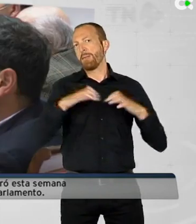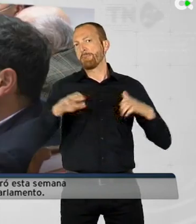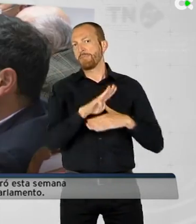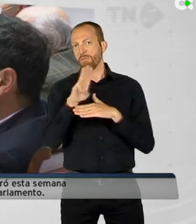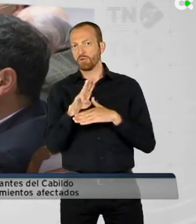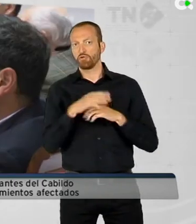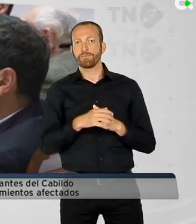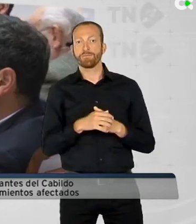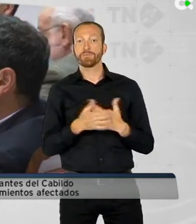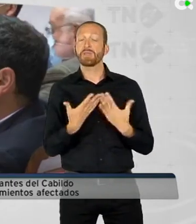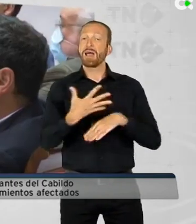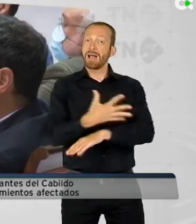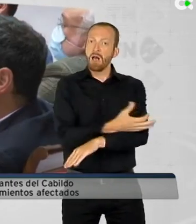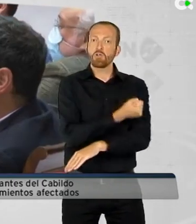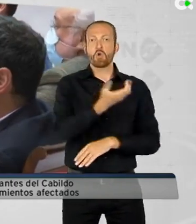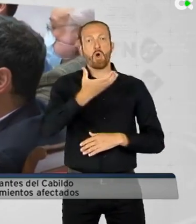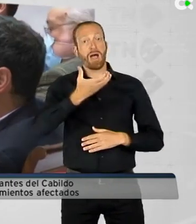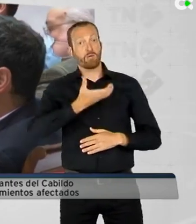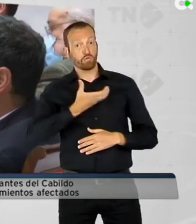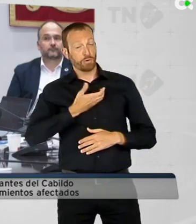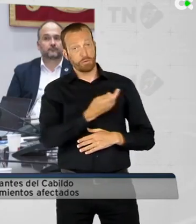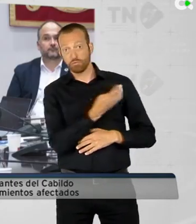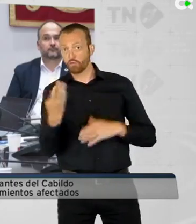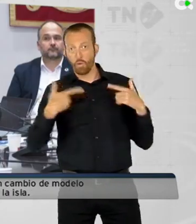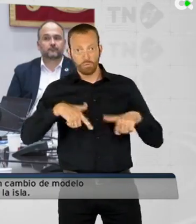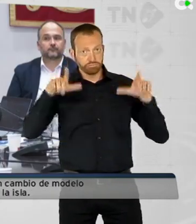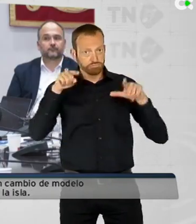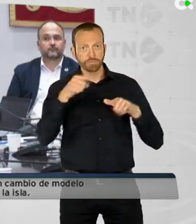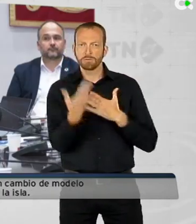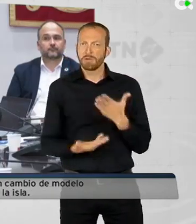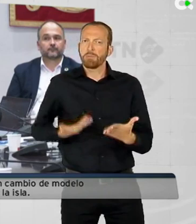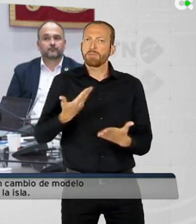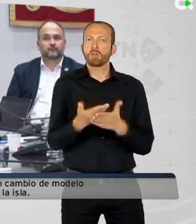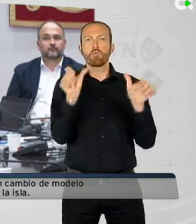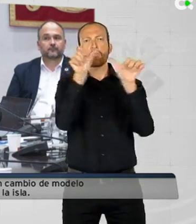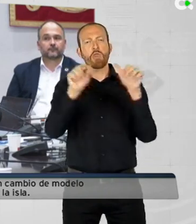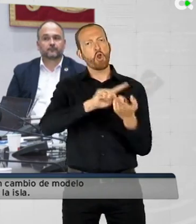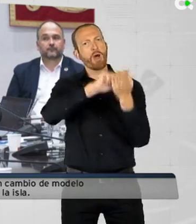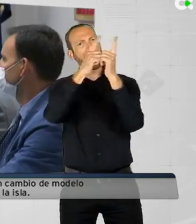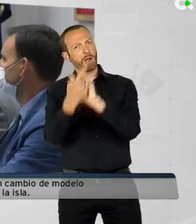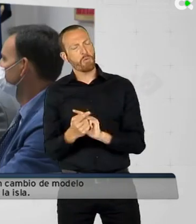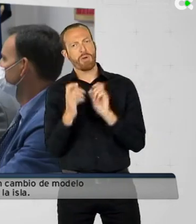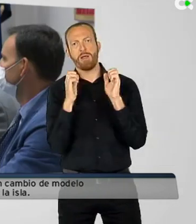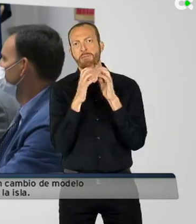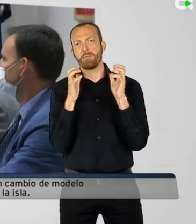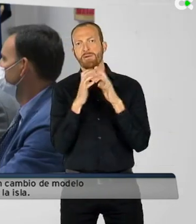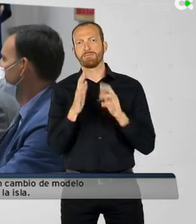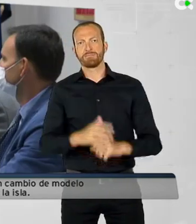Parlamento. Los representantes del Cabildo y de los ayuntamientos afectados han solicitado un cambio de modelo para la